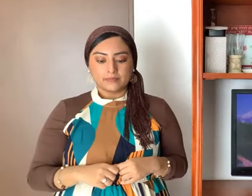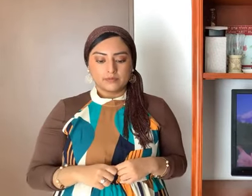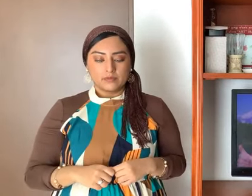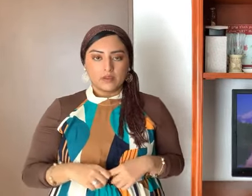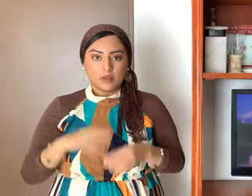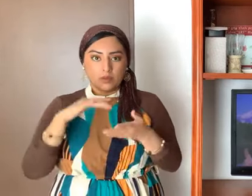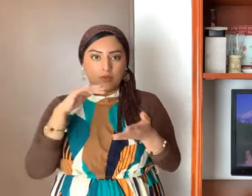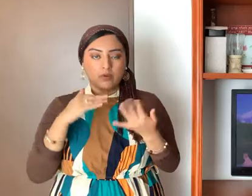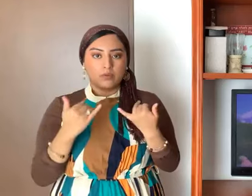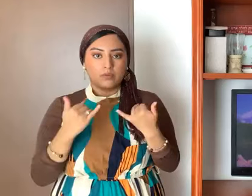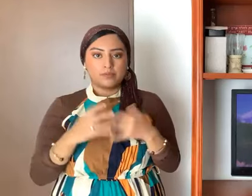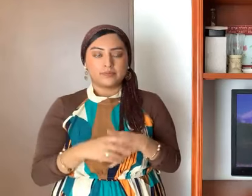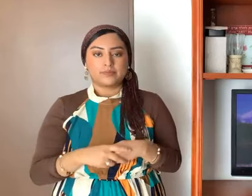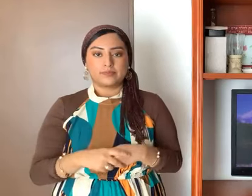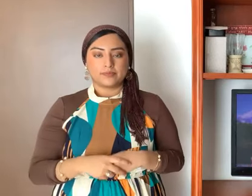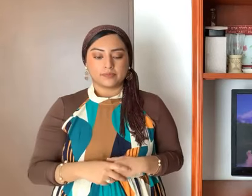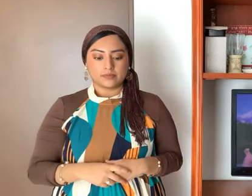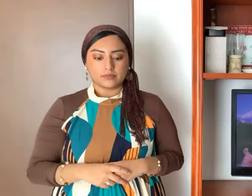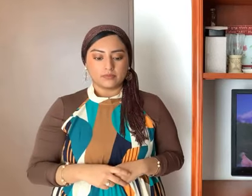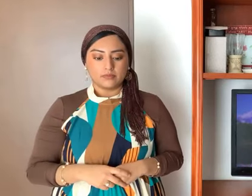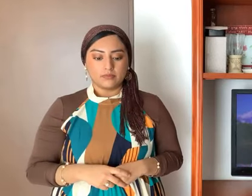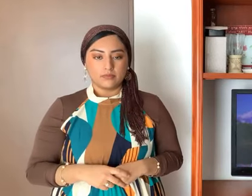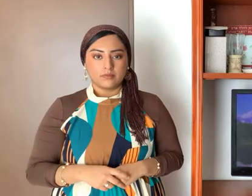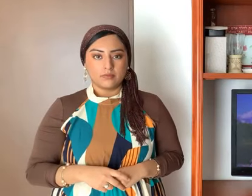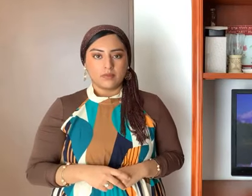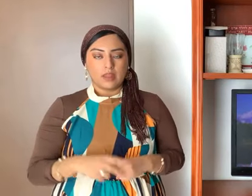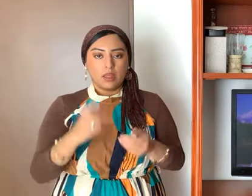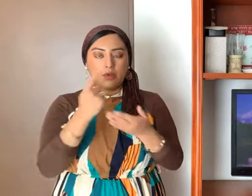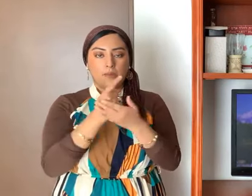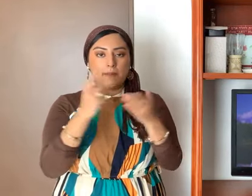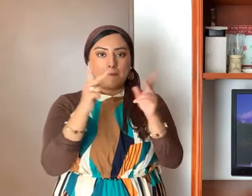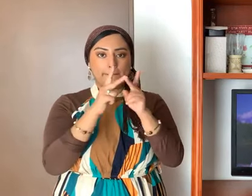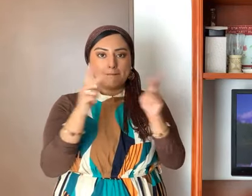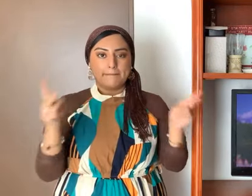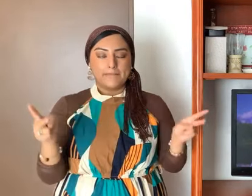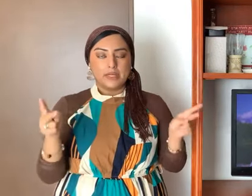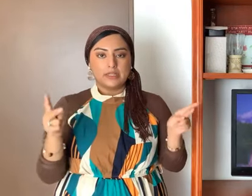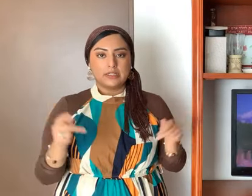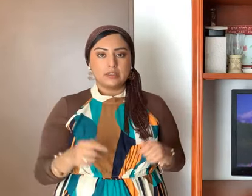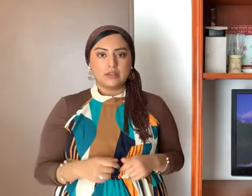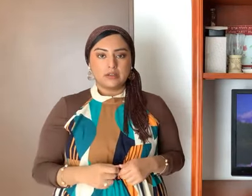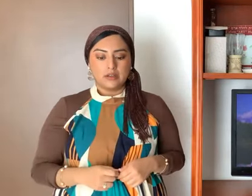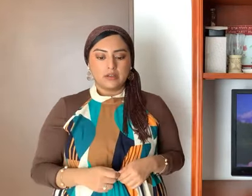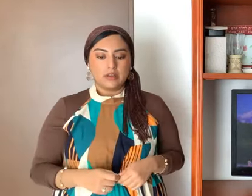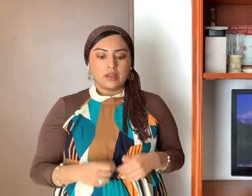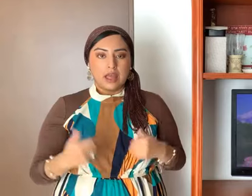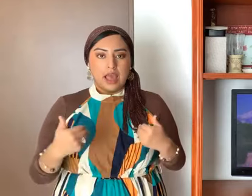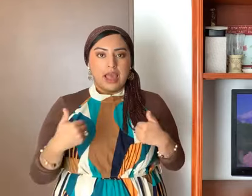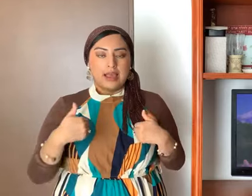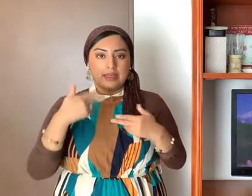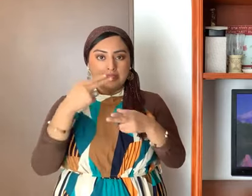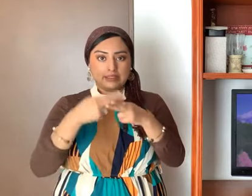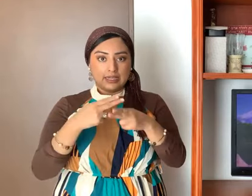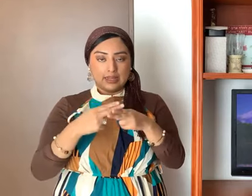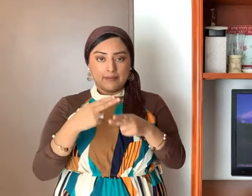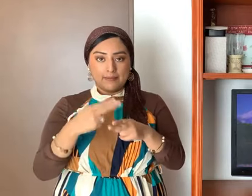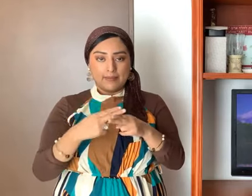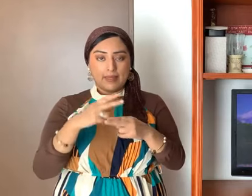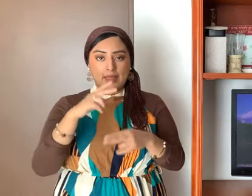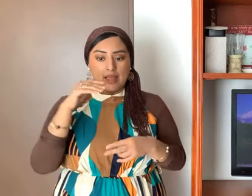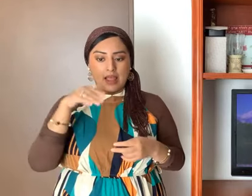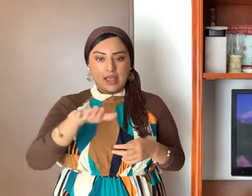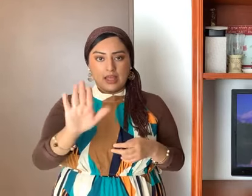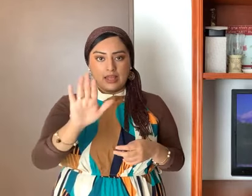los vamos a estudiar hoy. A esa porción se le conoce como parashá, porción parashá, y tiene un nombre en particular,